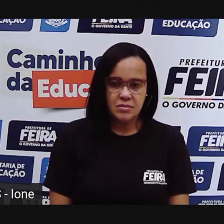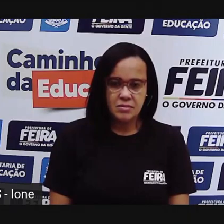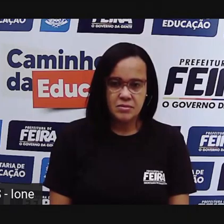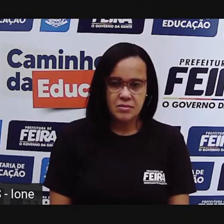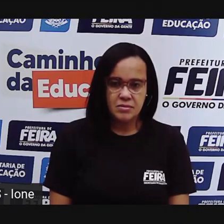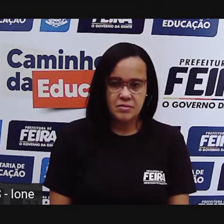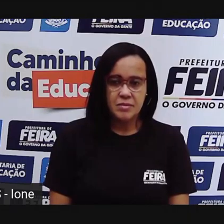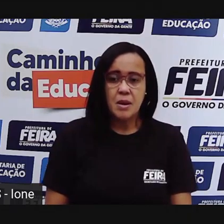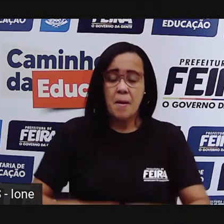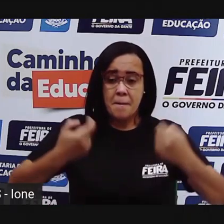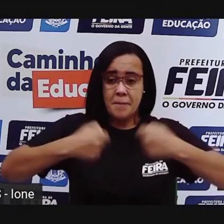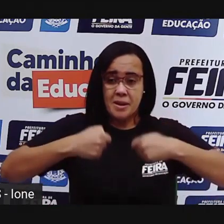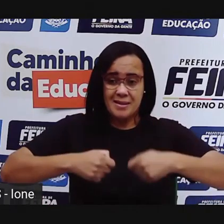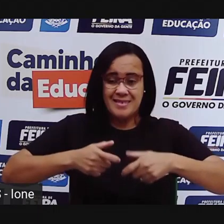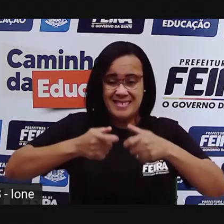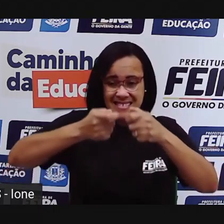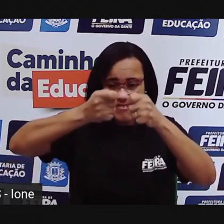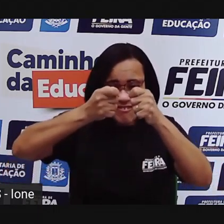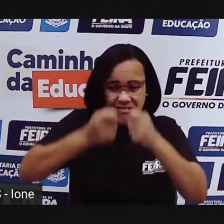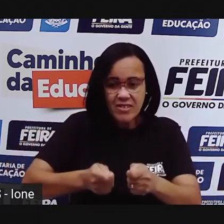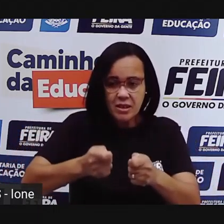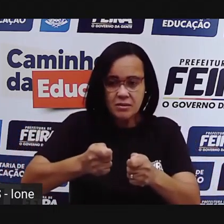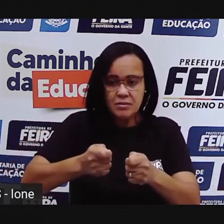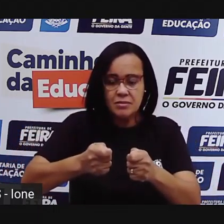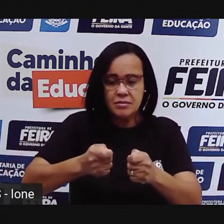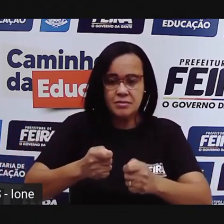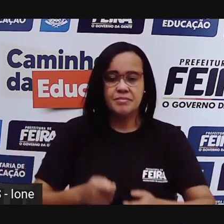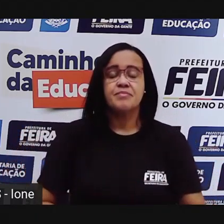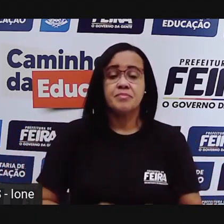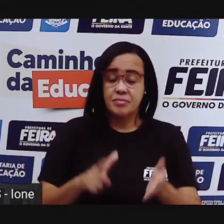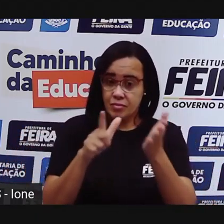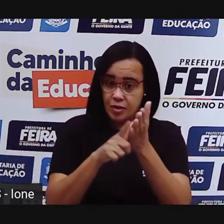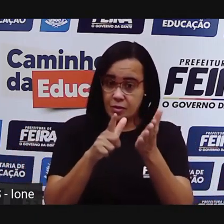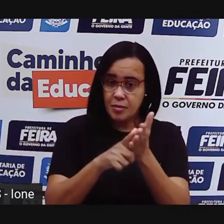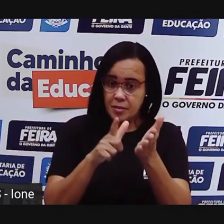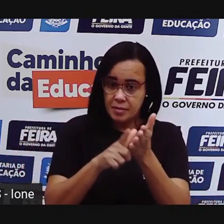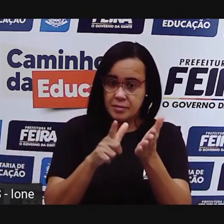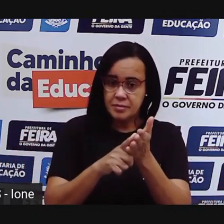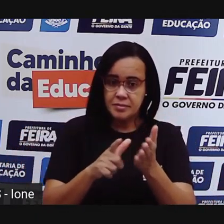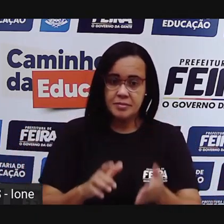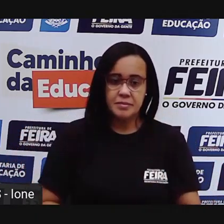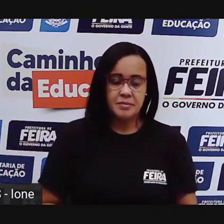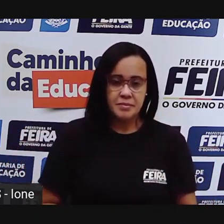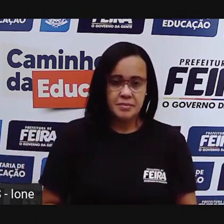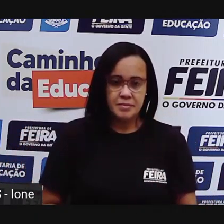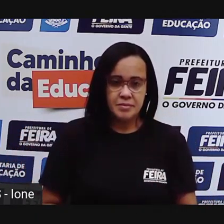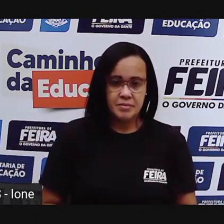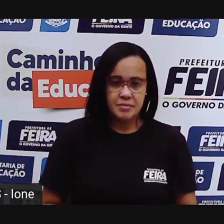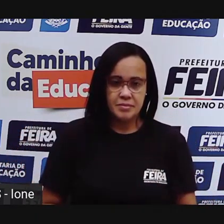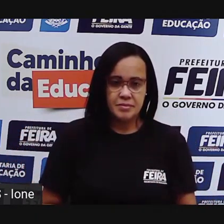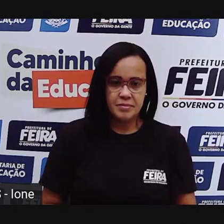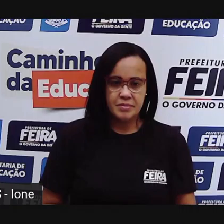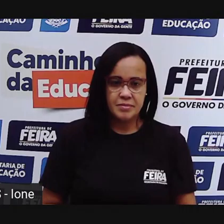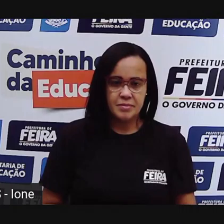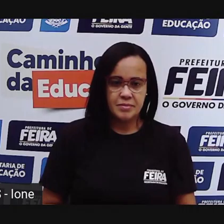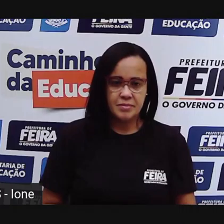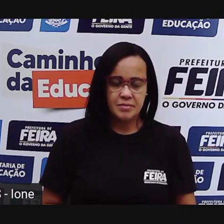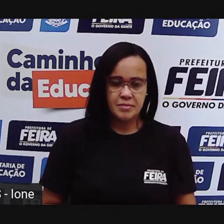a gente precisa firmar ele aqui no papel, tá? Então, assim, podemos firmar